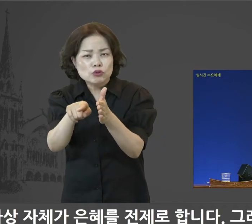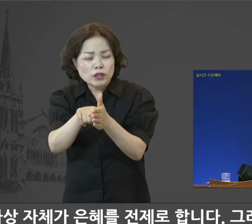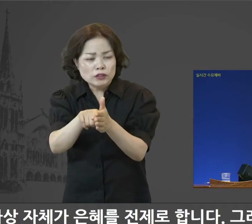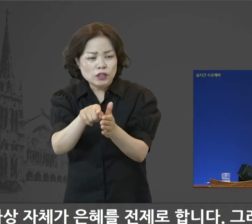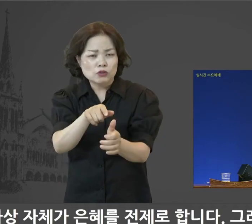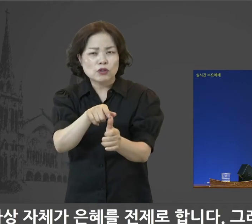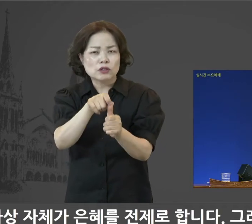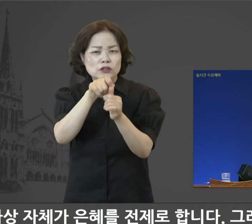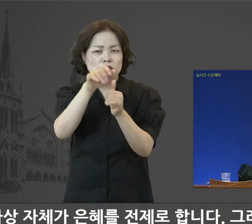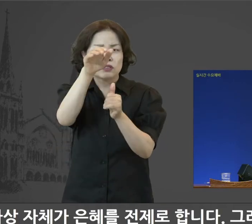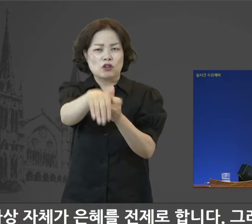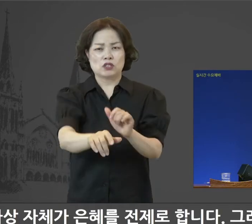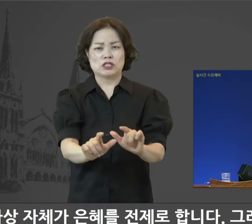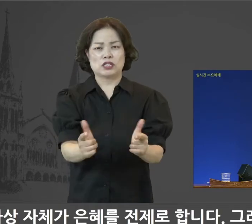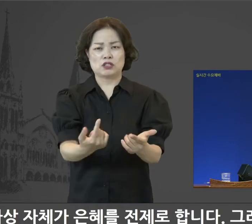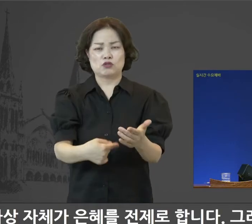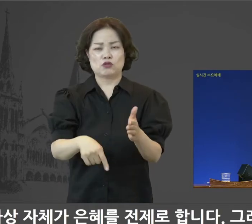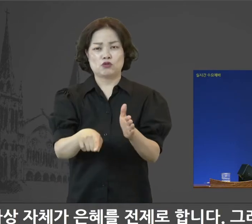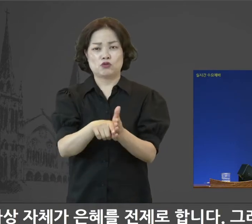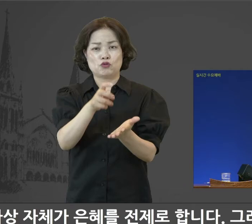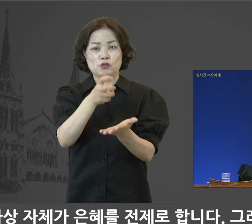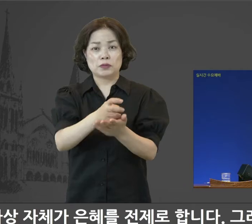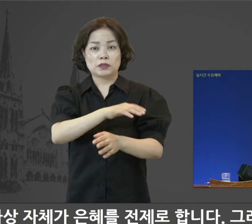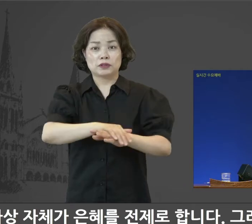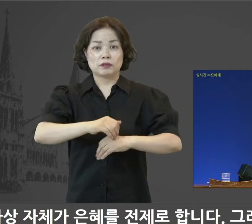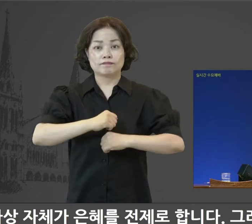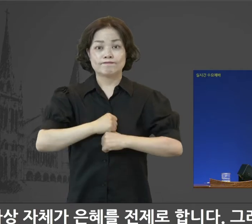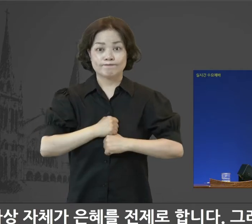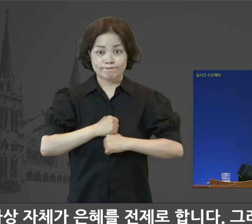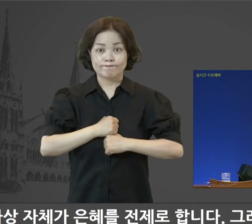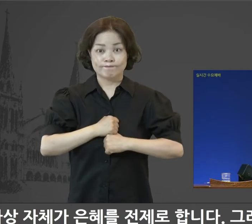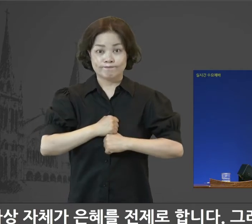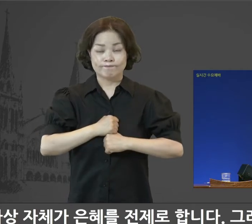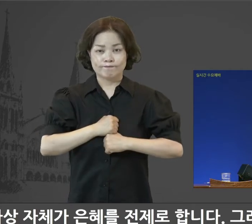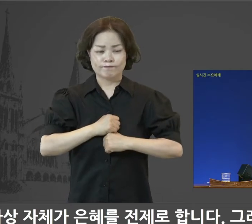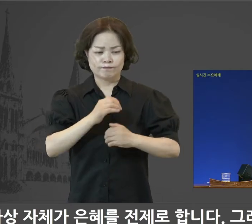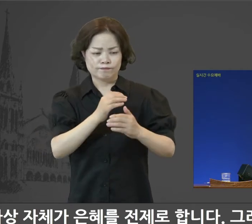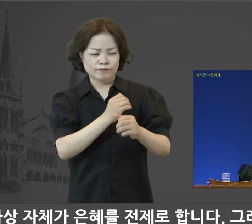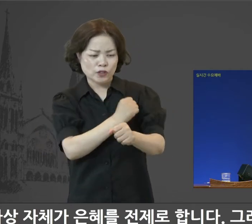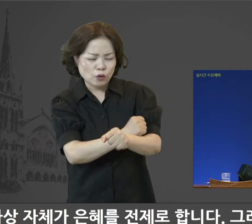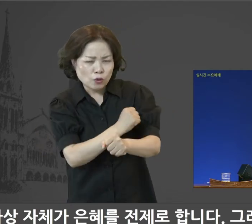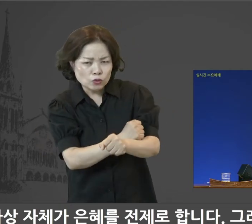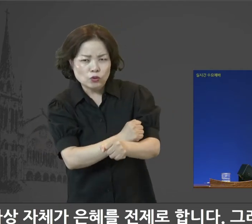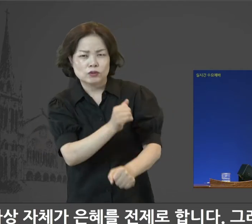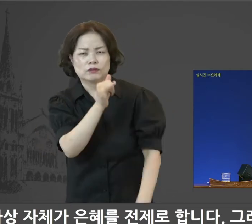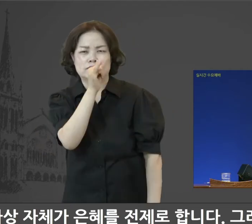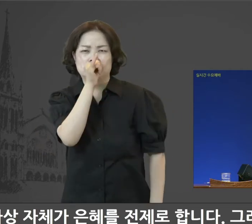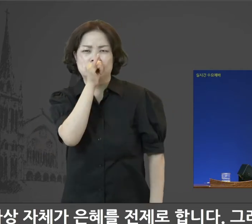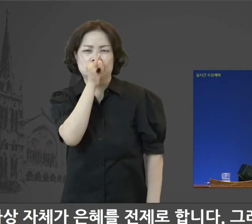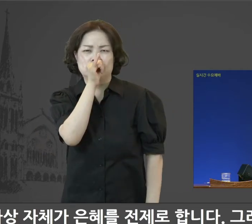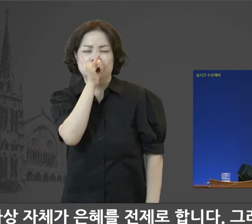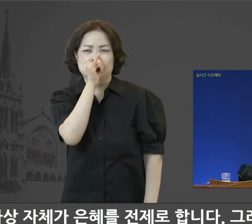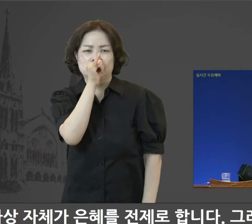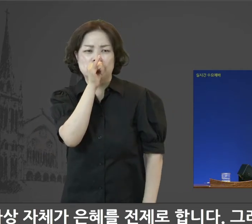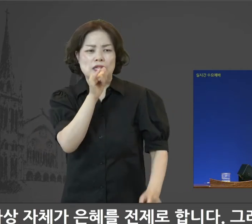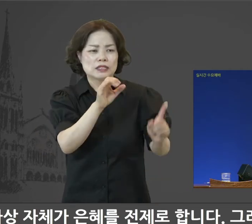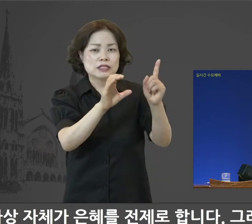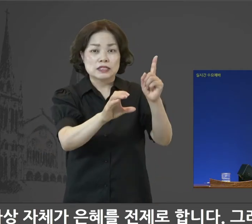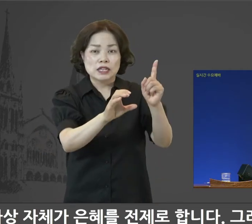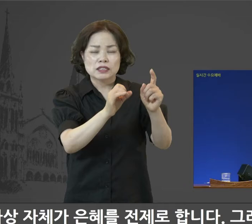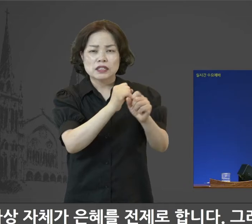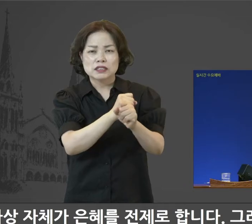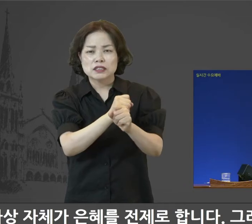떨어지지 않기 위해서는 율법을 잘 지켜 행해야 되고 공로를 쌓아야 되는 등등 1세기